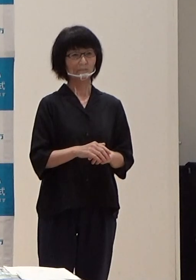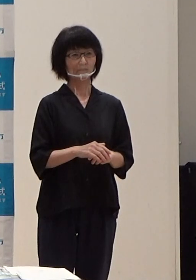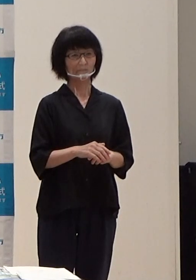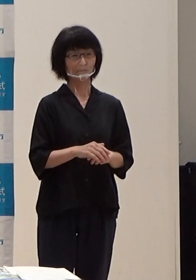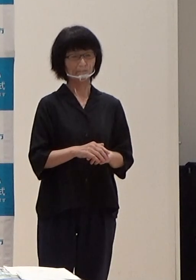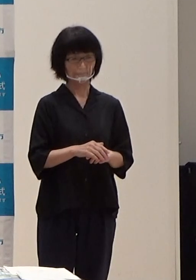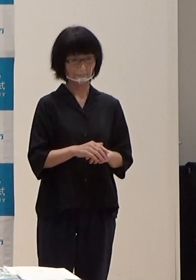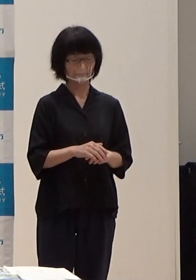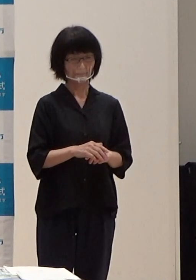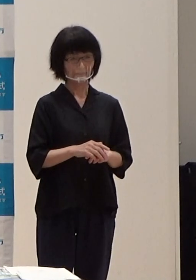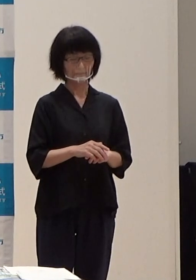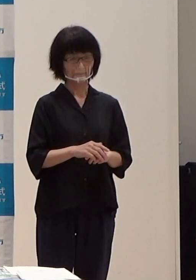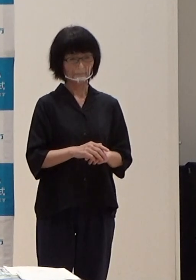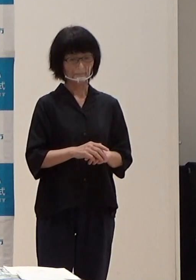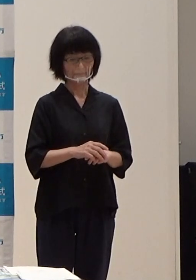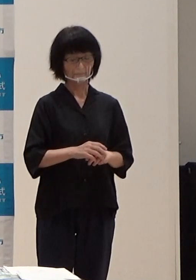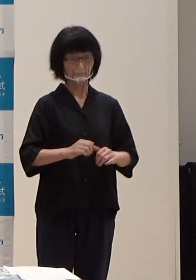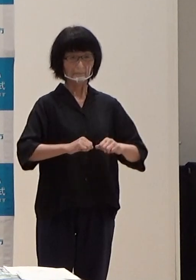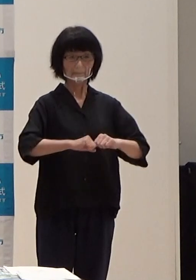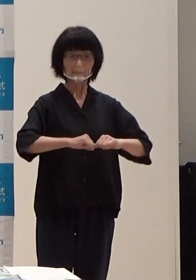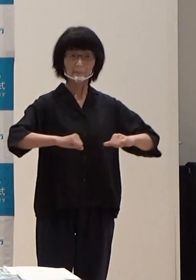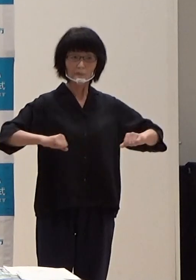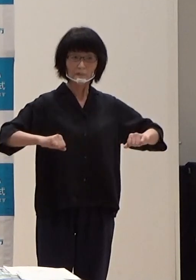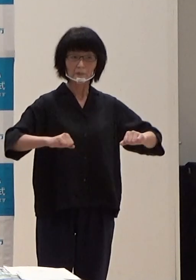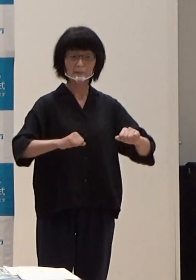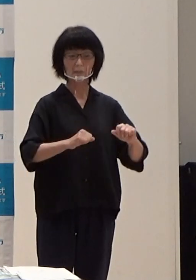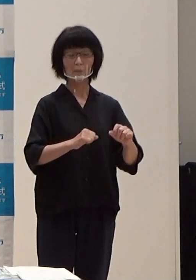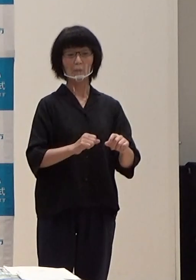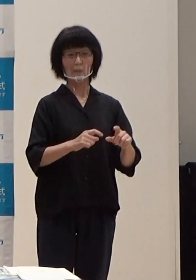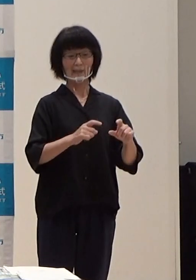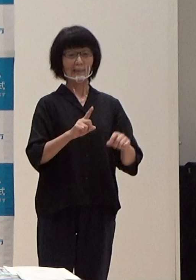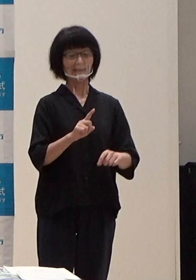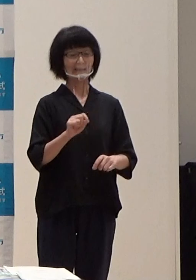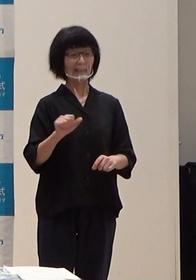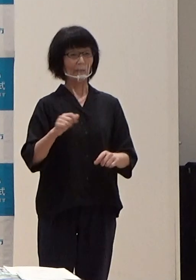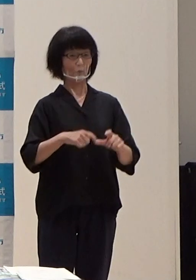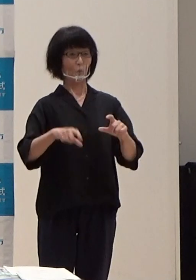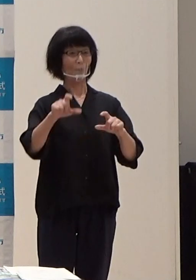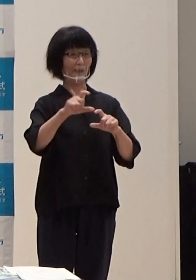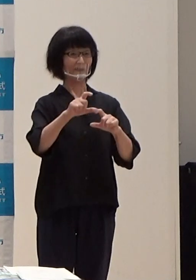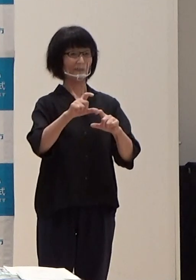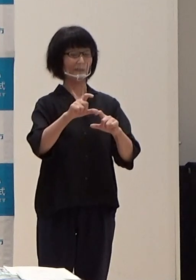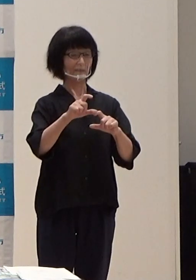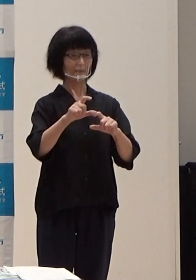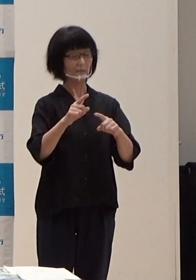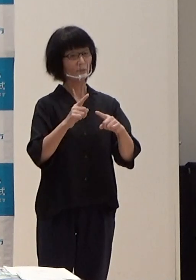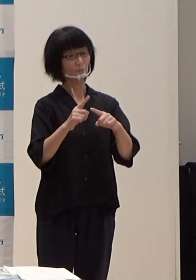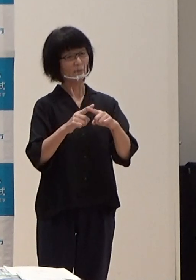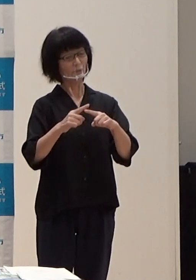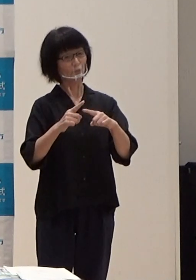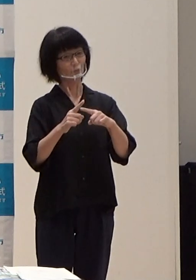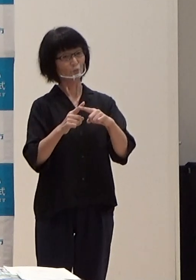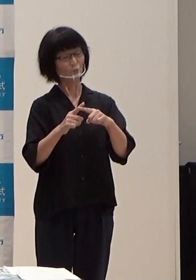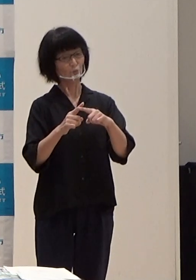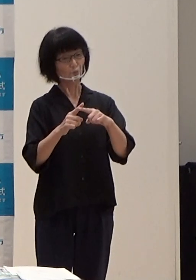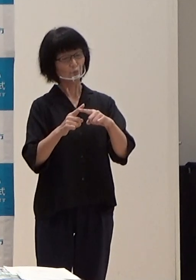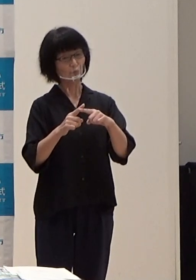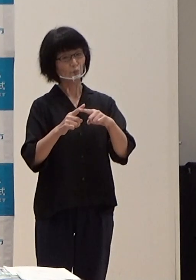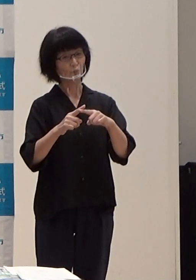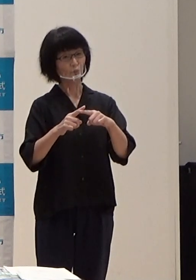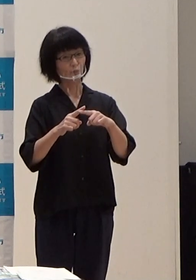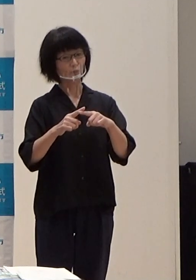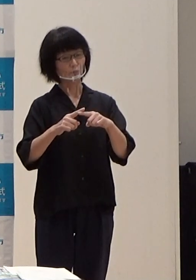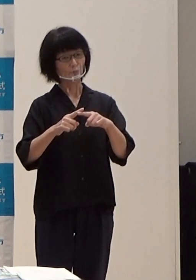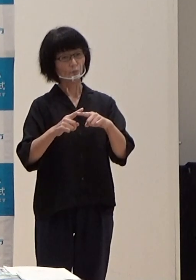容積基準容積率の 1.5 倍または基準容積率プラス 200% のいずれか小さい